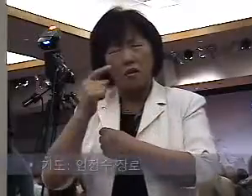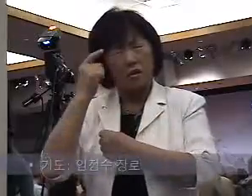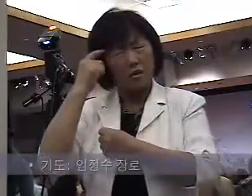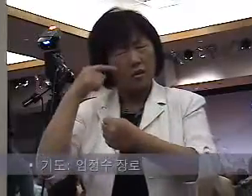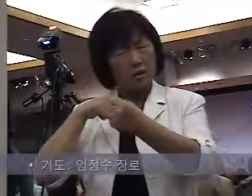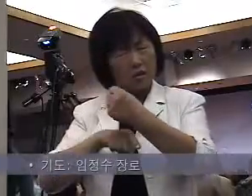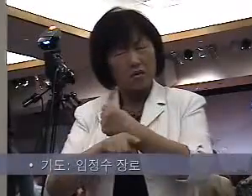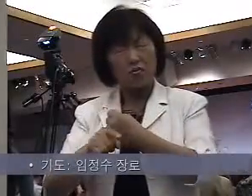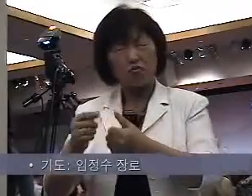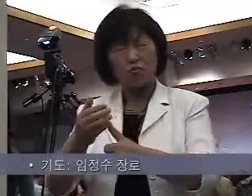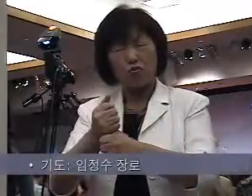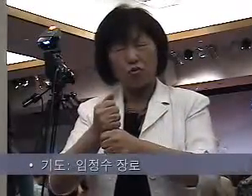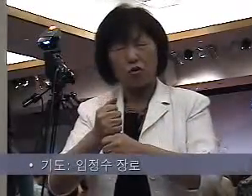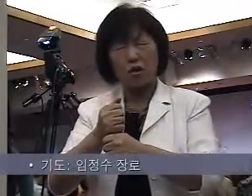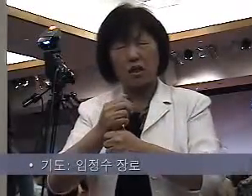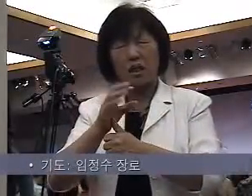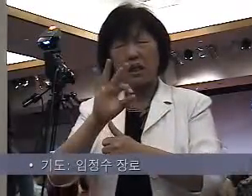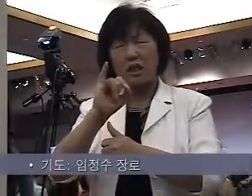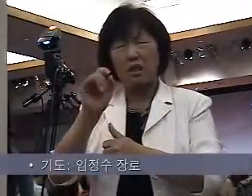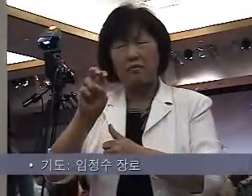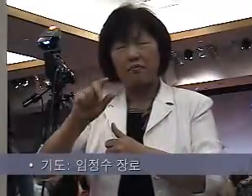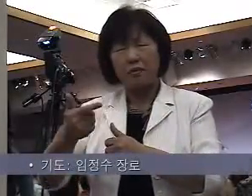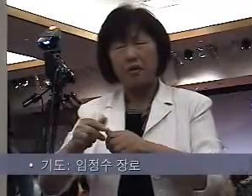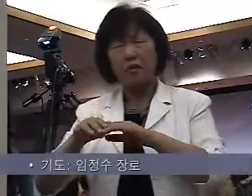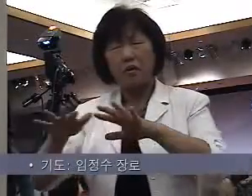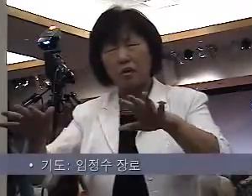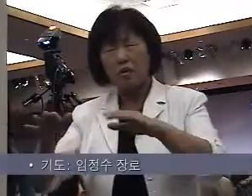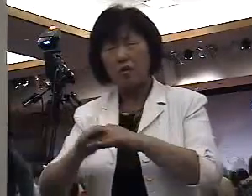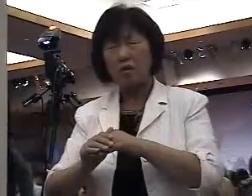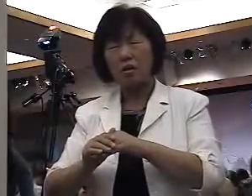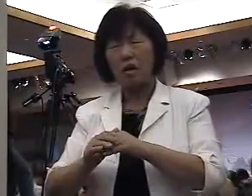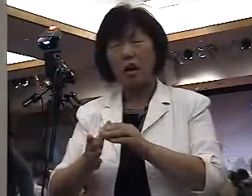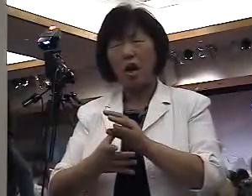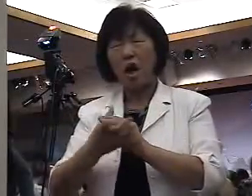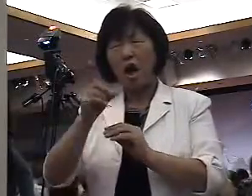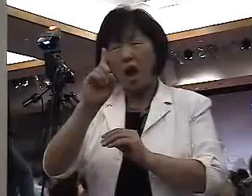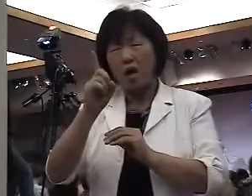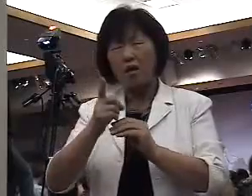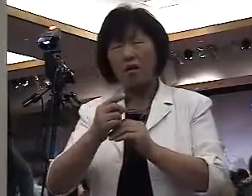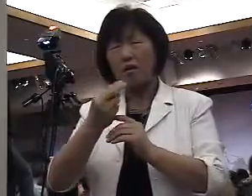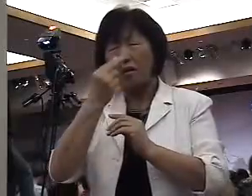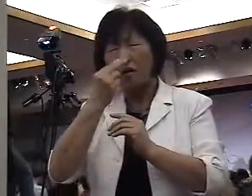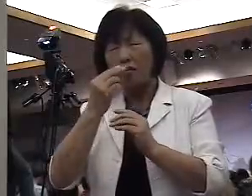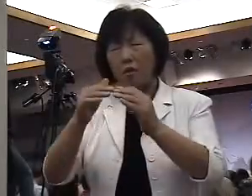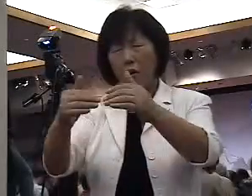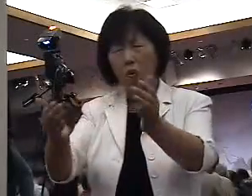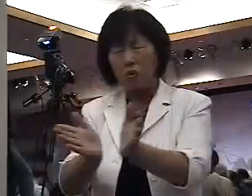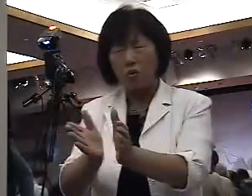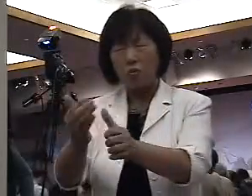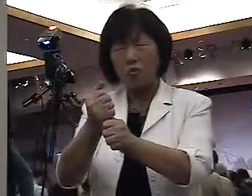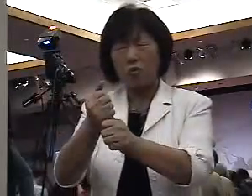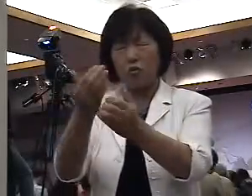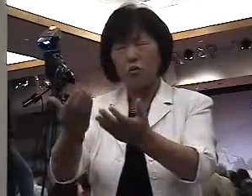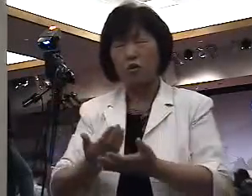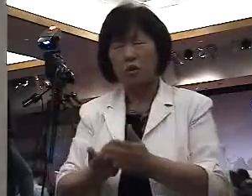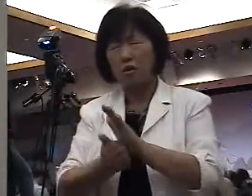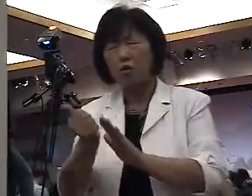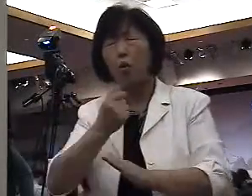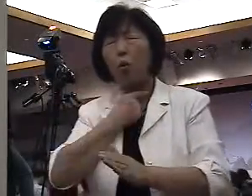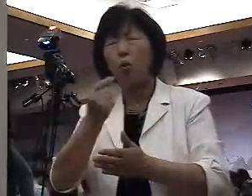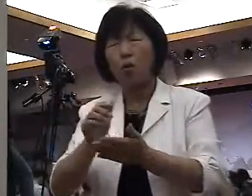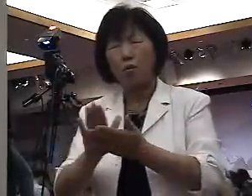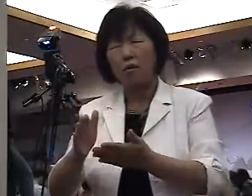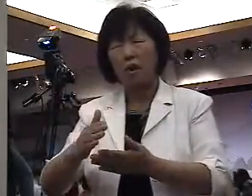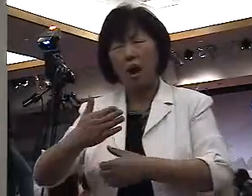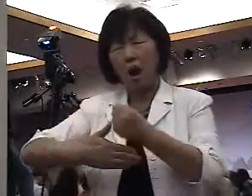붙들고 이민 드라스포라를 하나님의 생명 공동체로 붙여주시기를 소원합니다. 아멘.